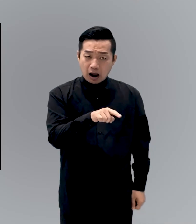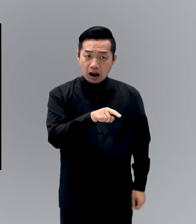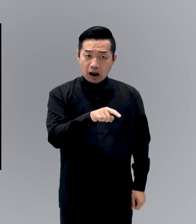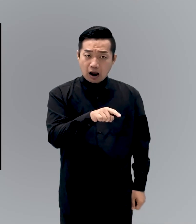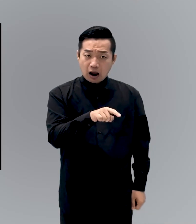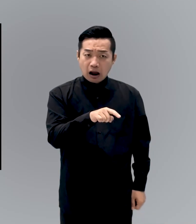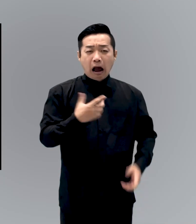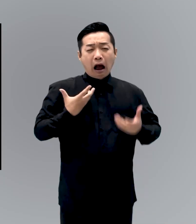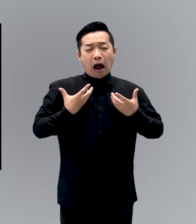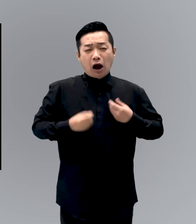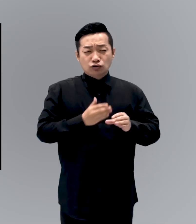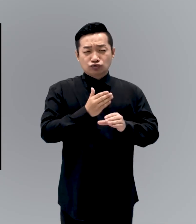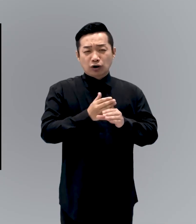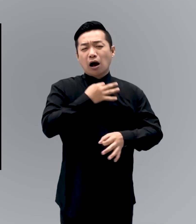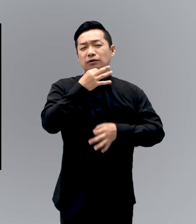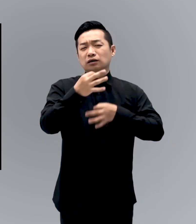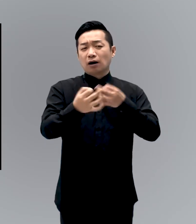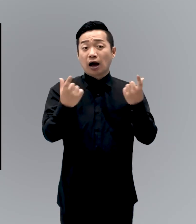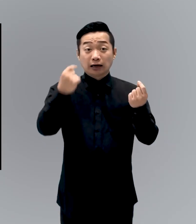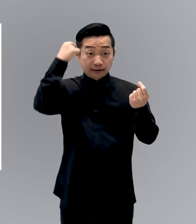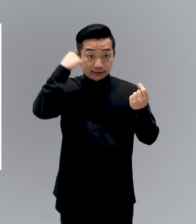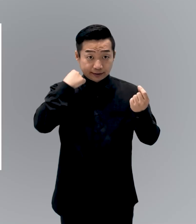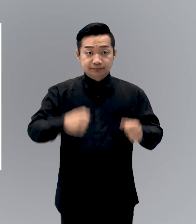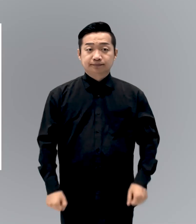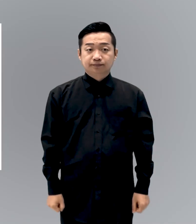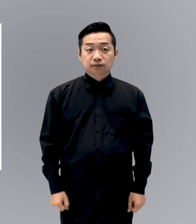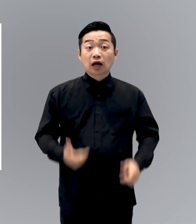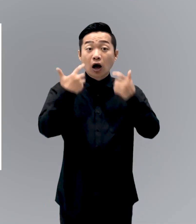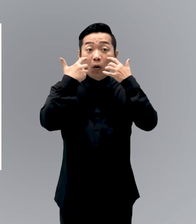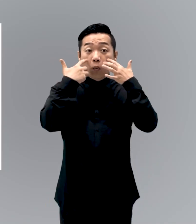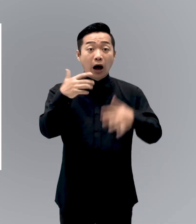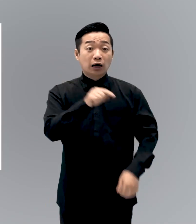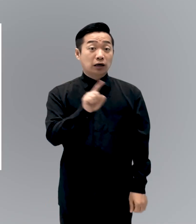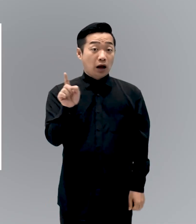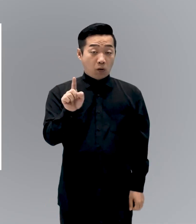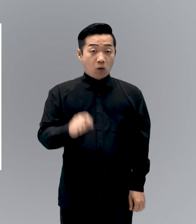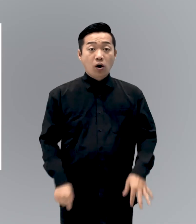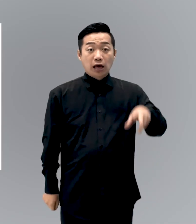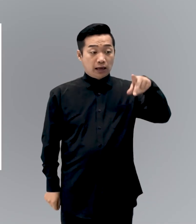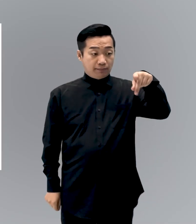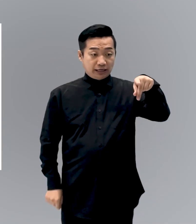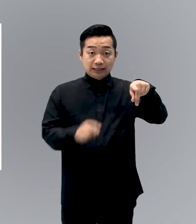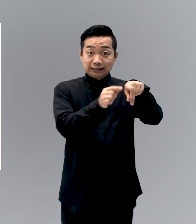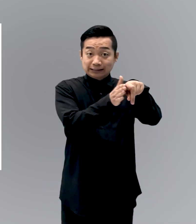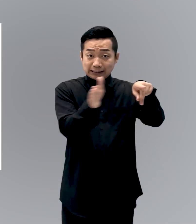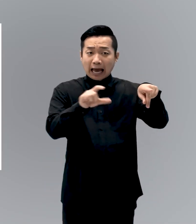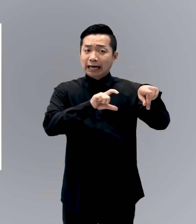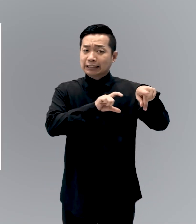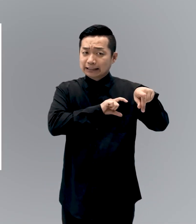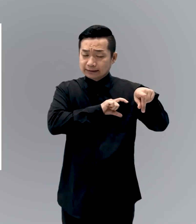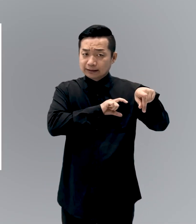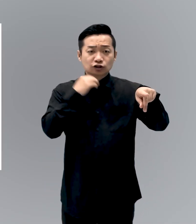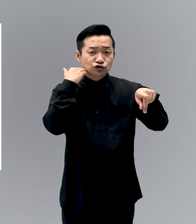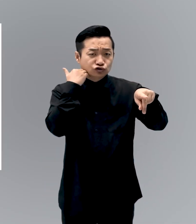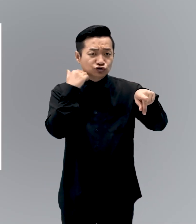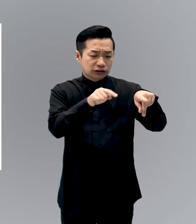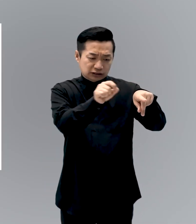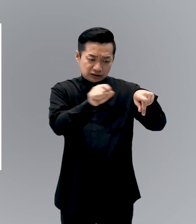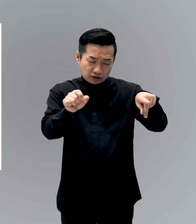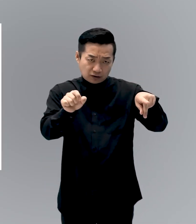평소 심장에 문제가 있기는 했지만 정황상 살해당한 것이 분명하다. 자, 그럼 누가 나를 죽였을까?